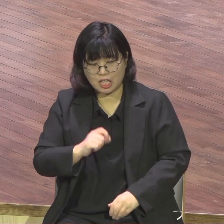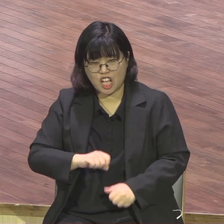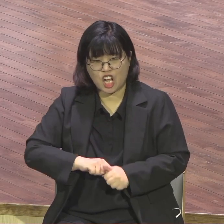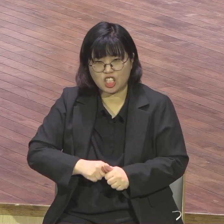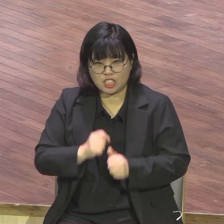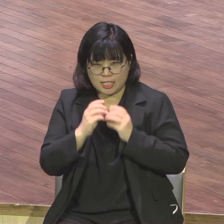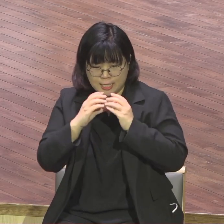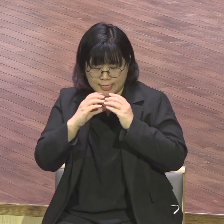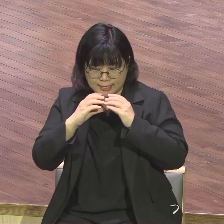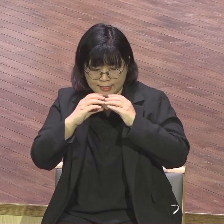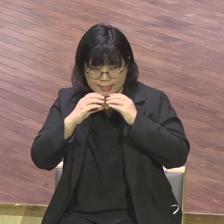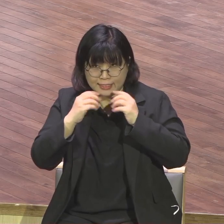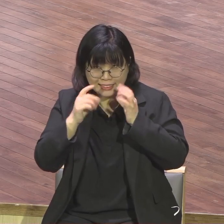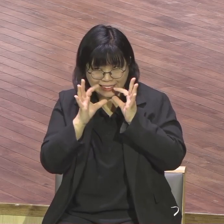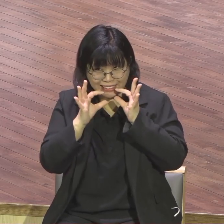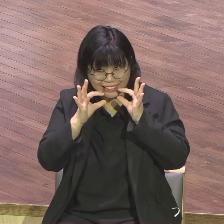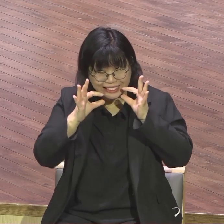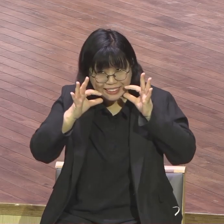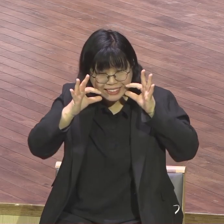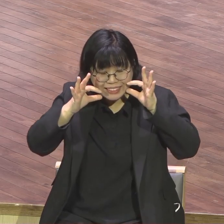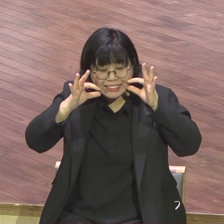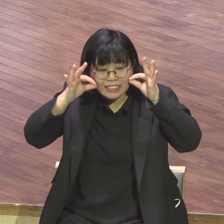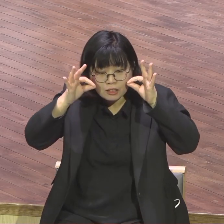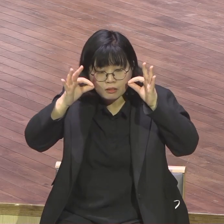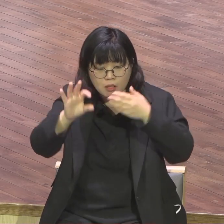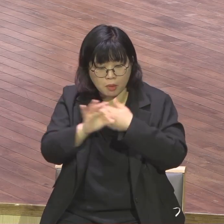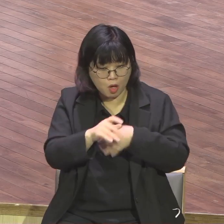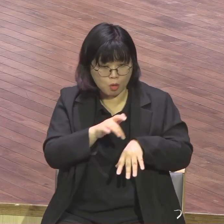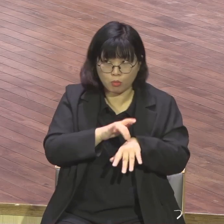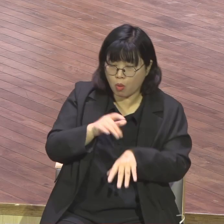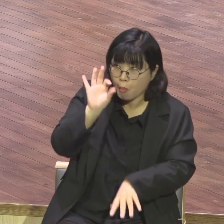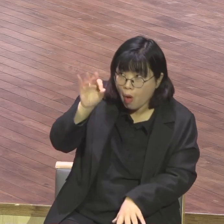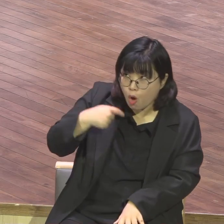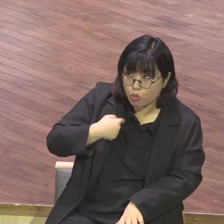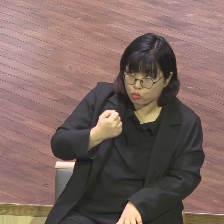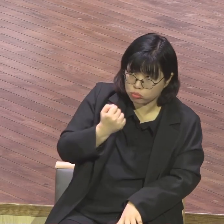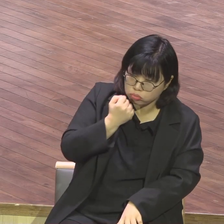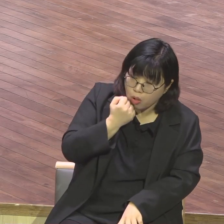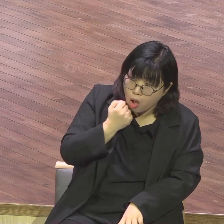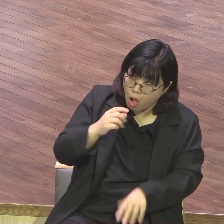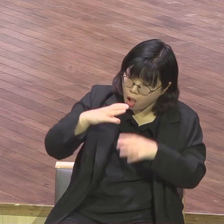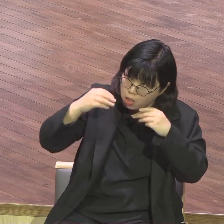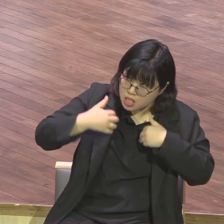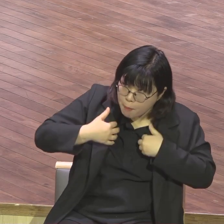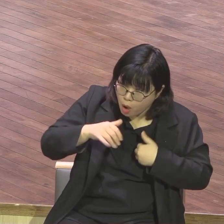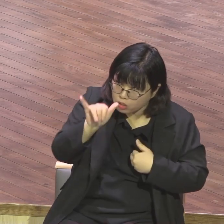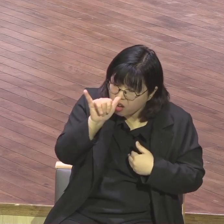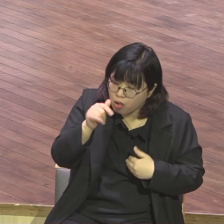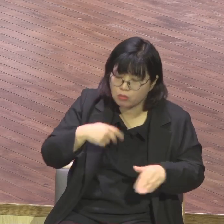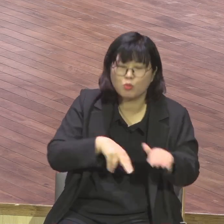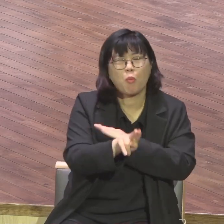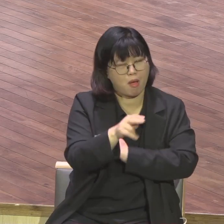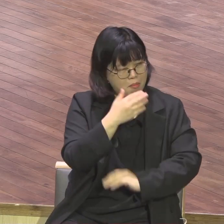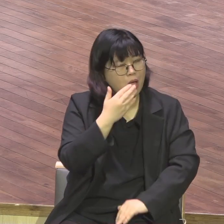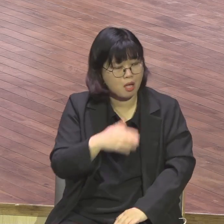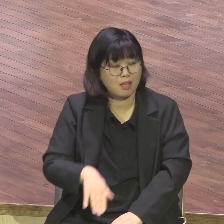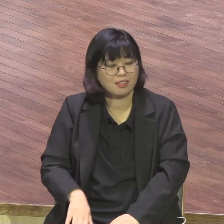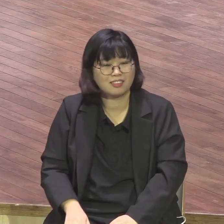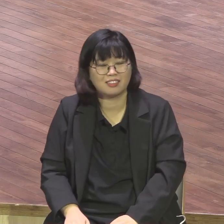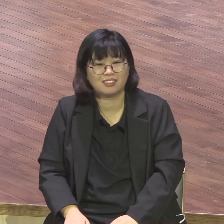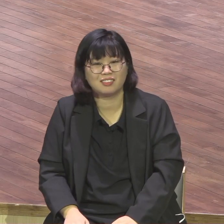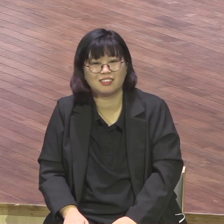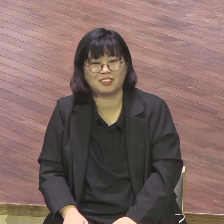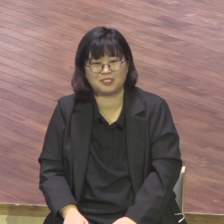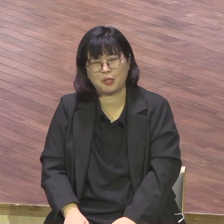갖추세요. 모습만 갖춰도 허감 물러갑니다. 여러분 저 이 기독교